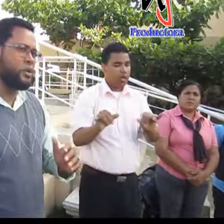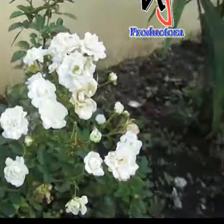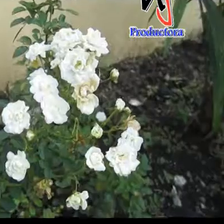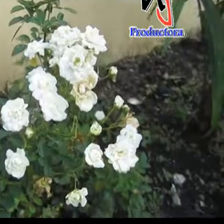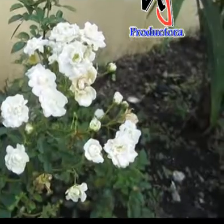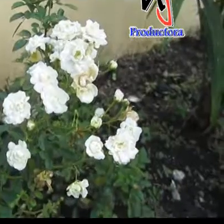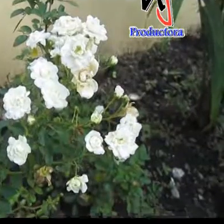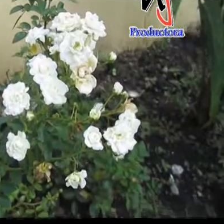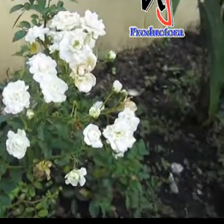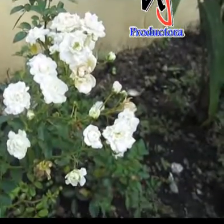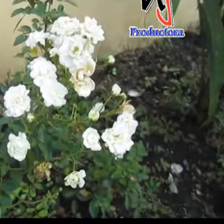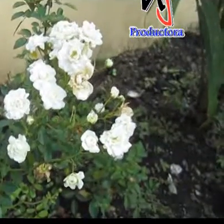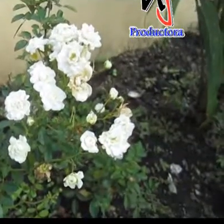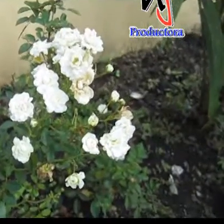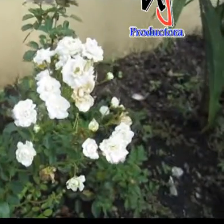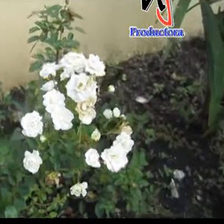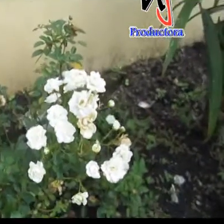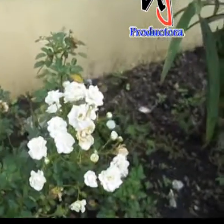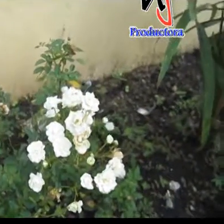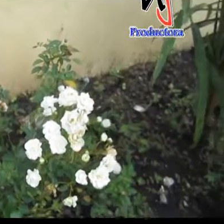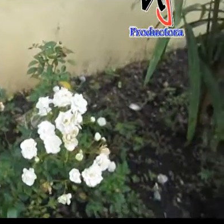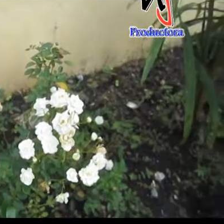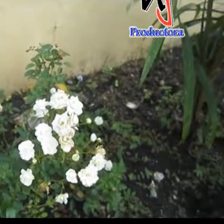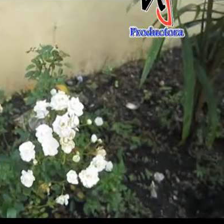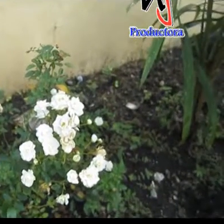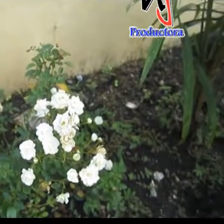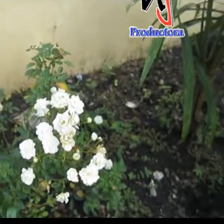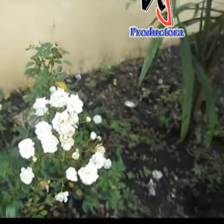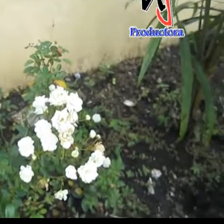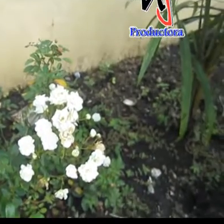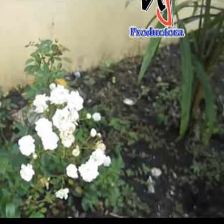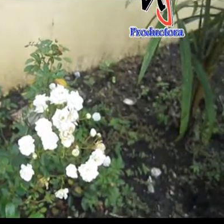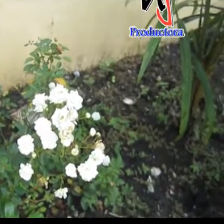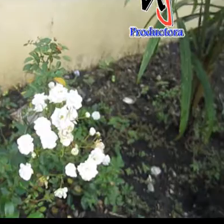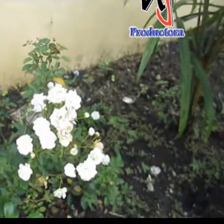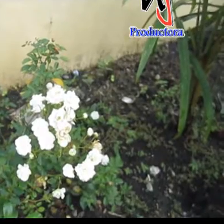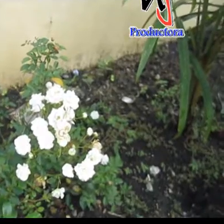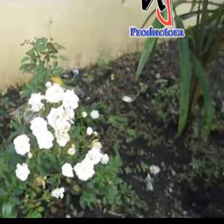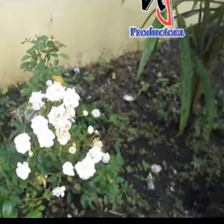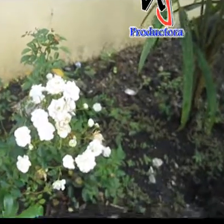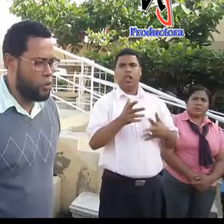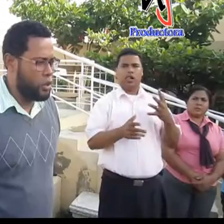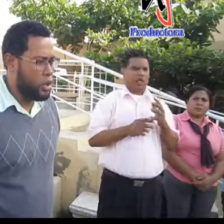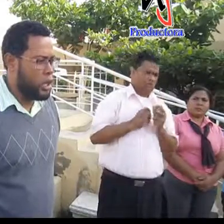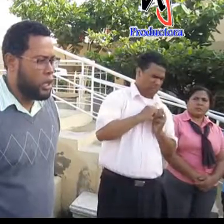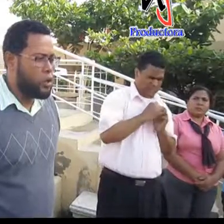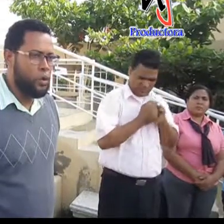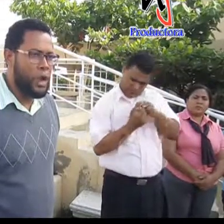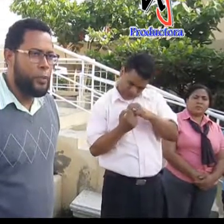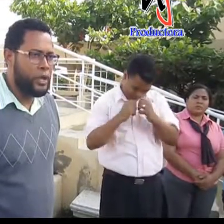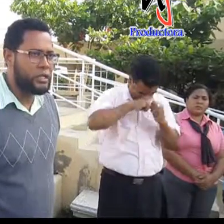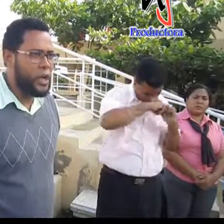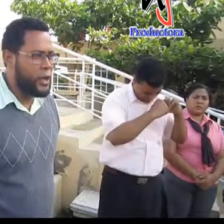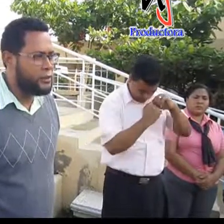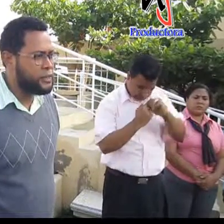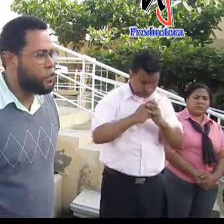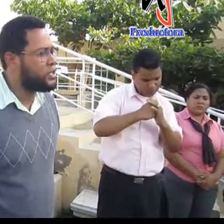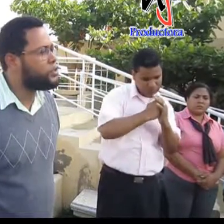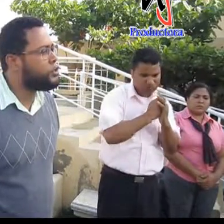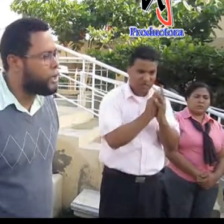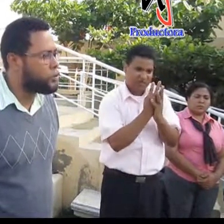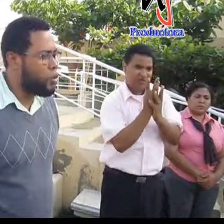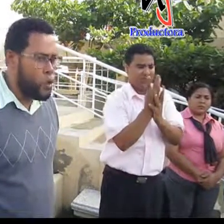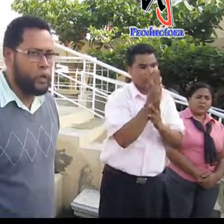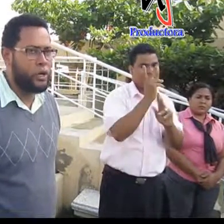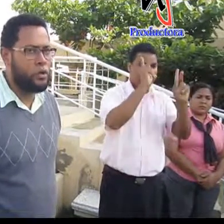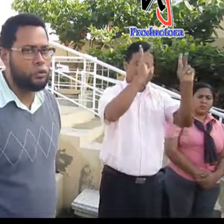ocasiones se encuentran un poco excluidos, marginados, pero nosotros hemos entendido que con la inclusión y con la puesta en